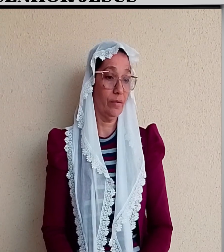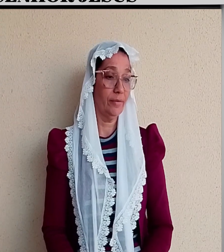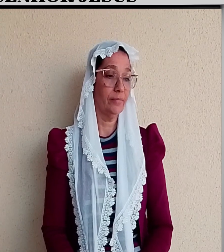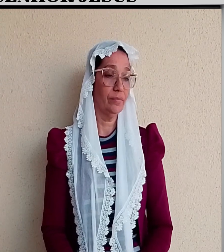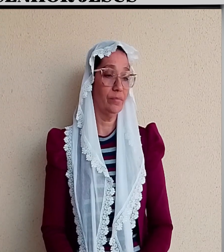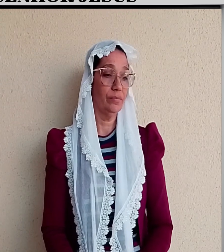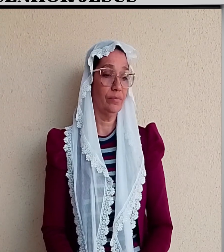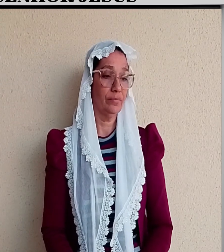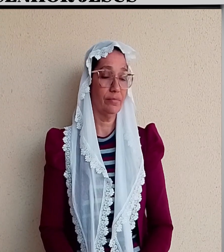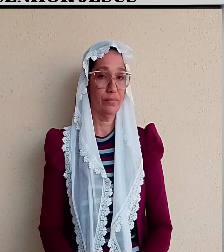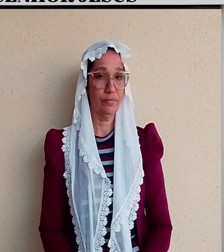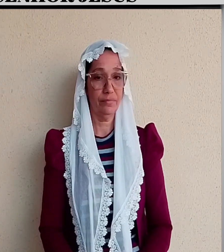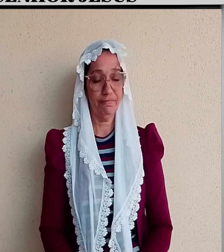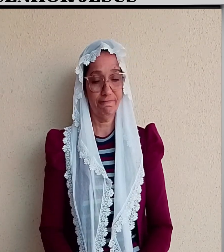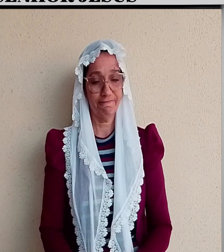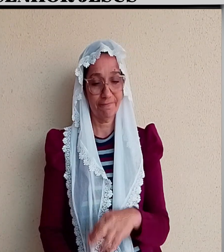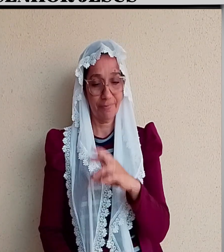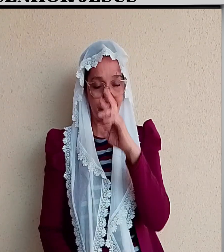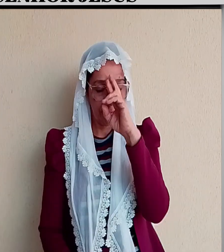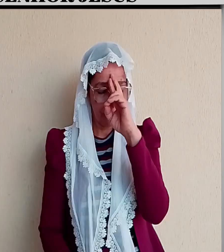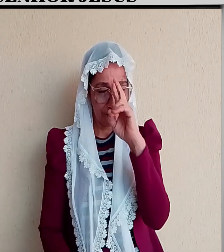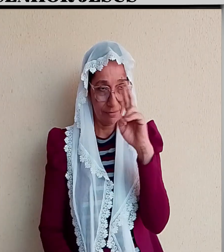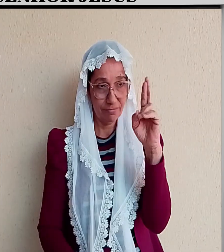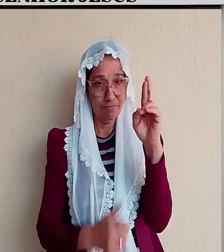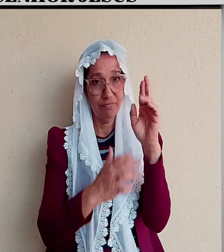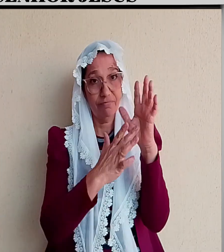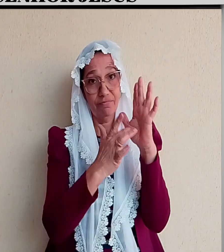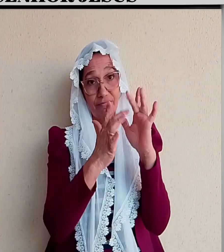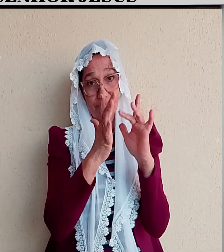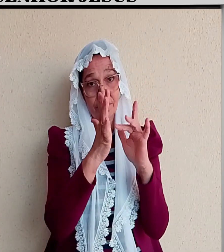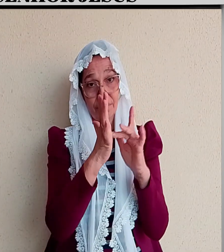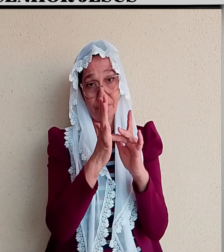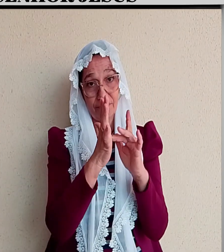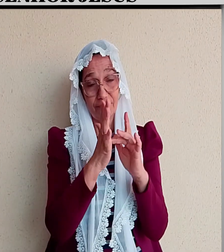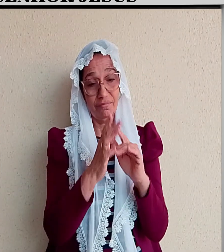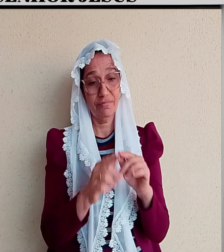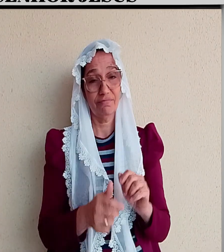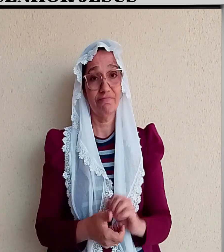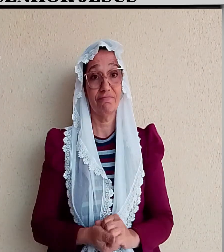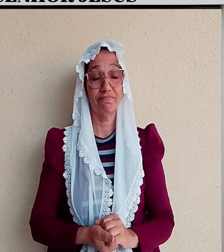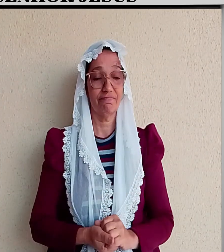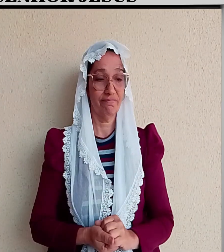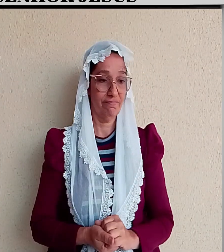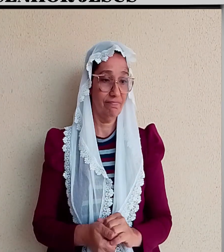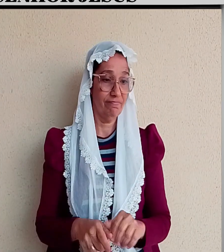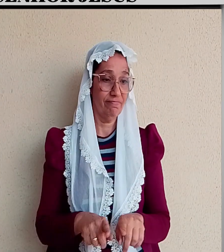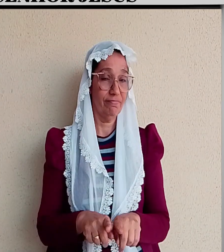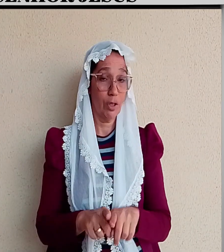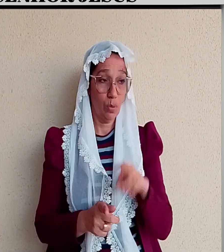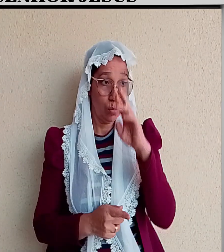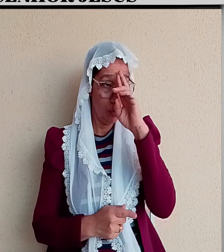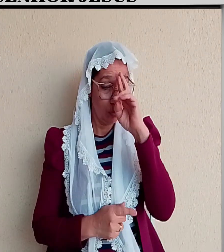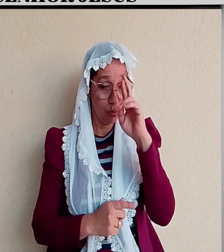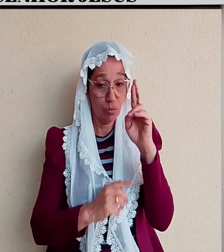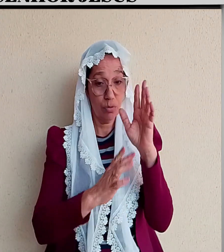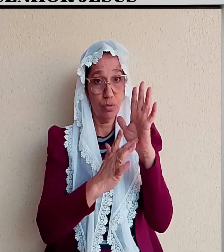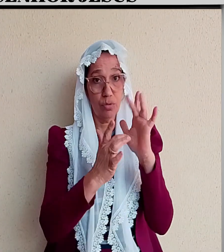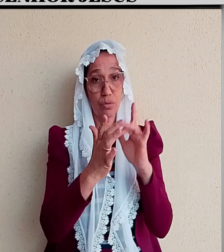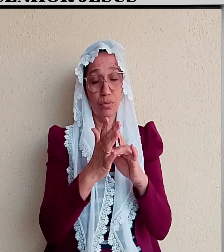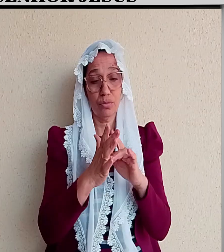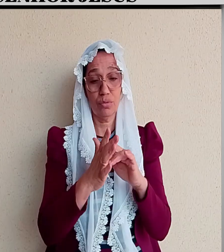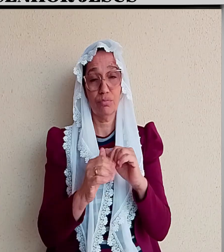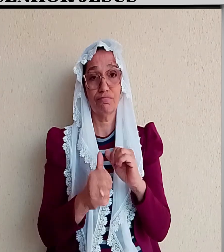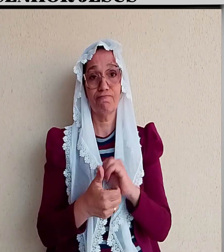pelo presidente do hospital chamado Senhor Deus Jeová. Glória a Jesus. Aleluia,